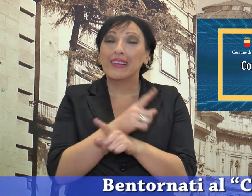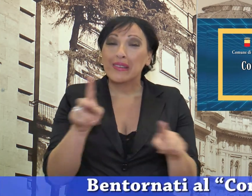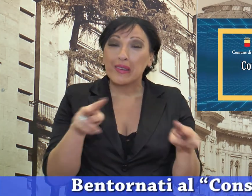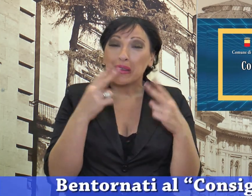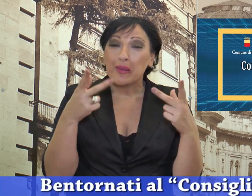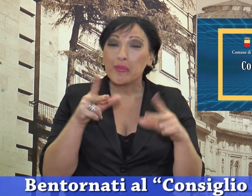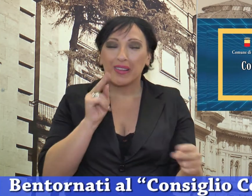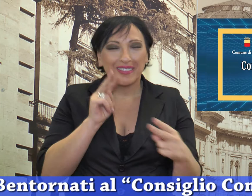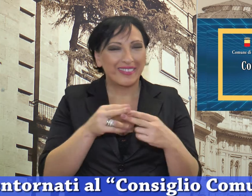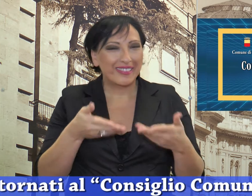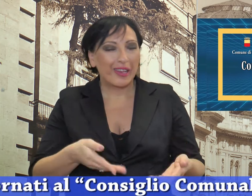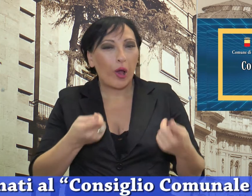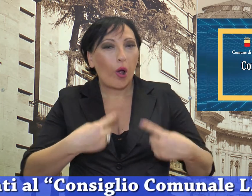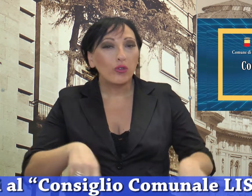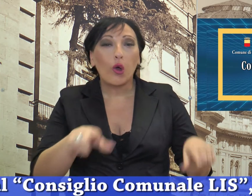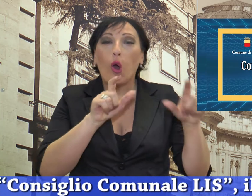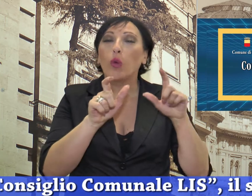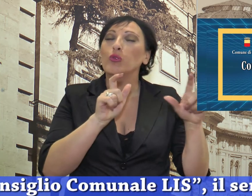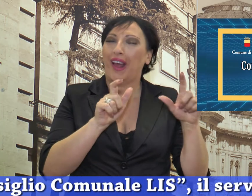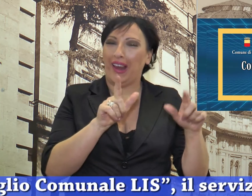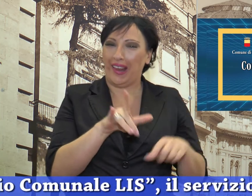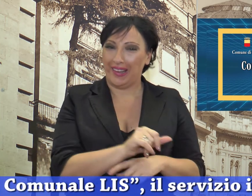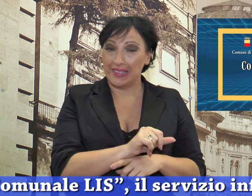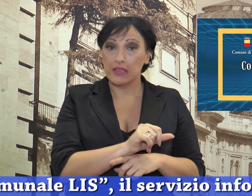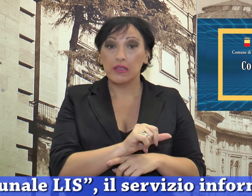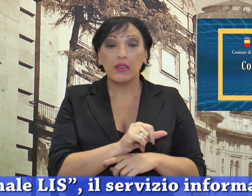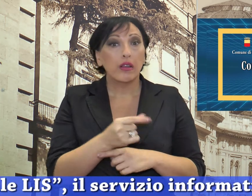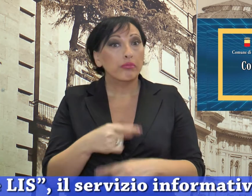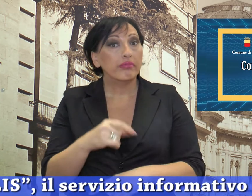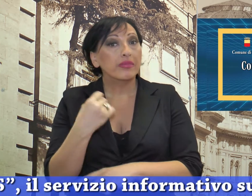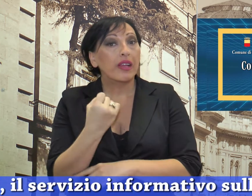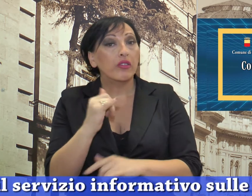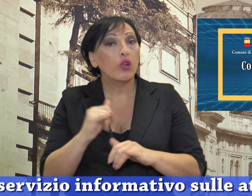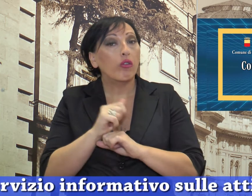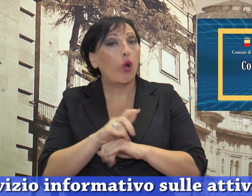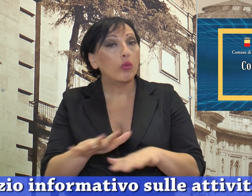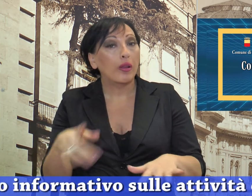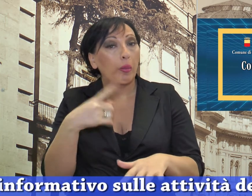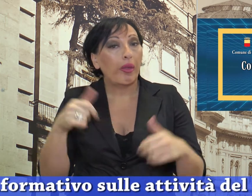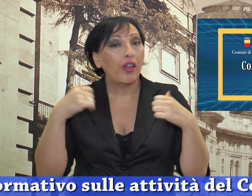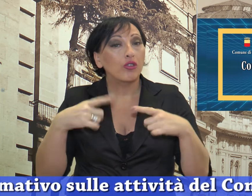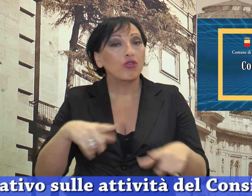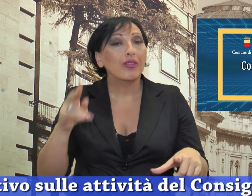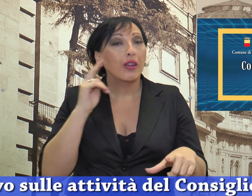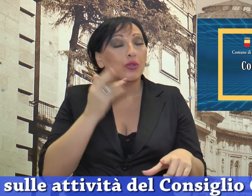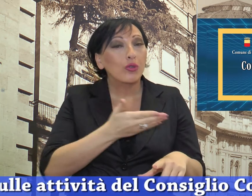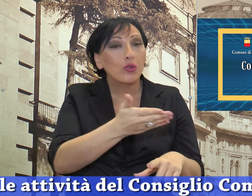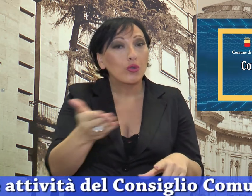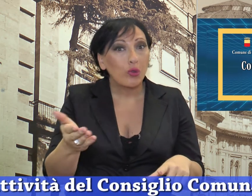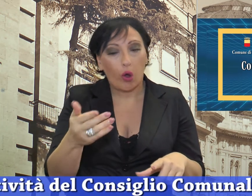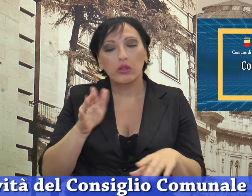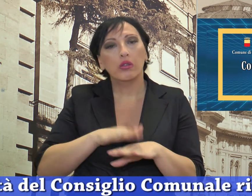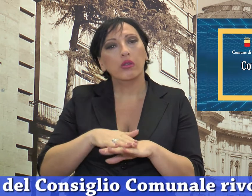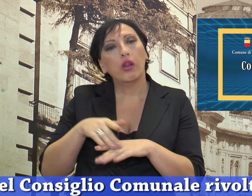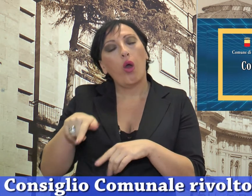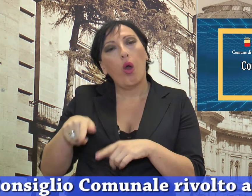Bentornati al Consiglio Comunale LIS, il servizio informativo sulle attività del Consiglio Comunale